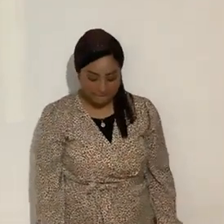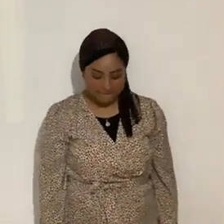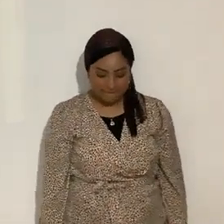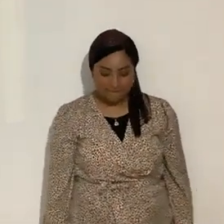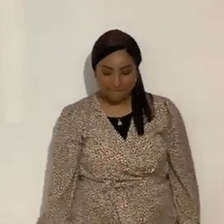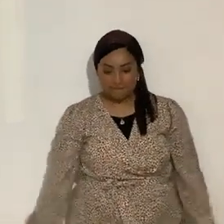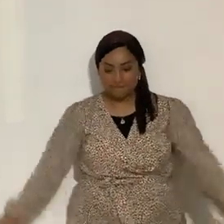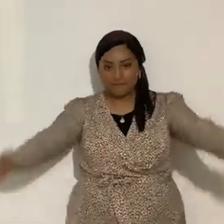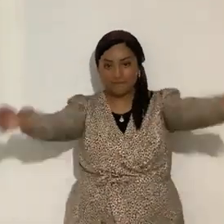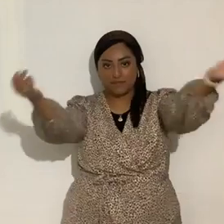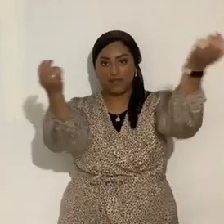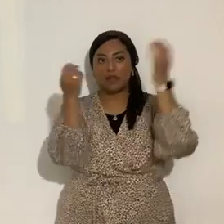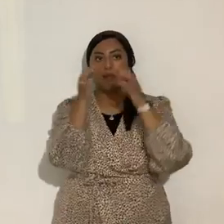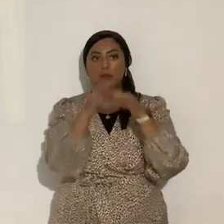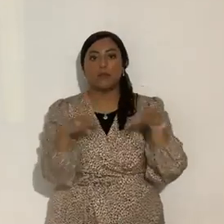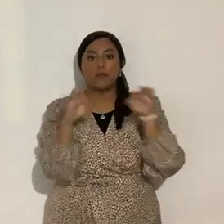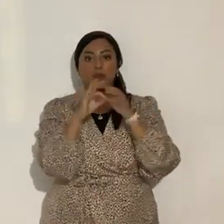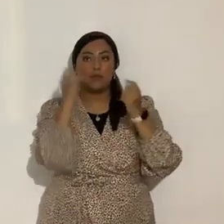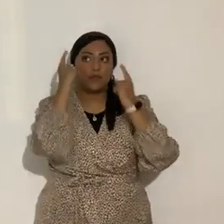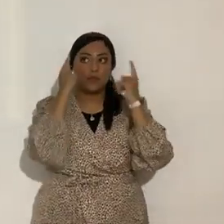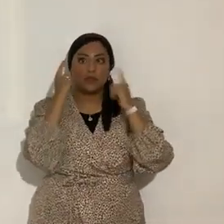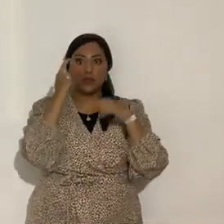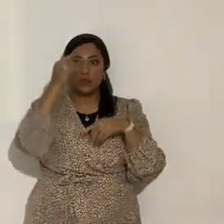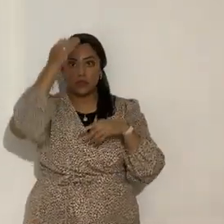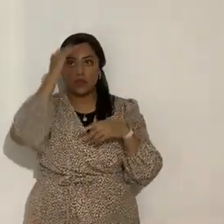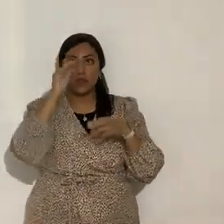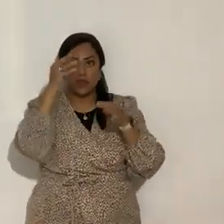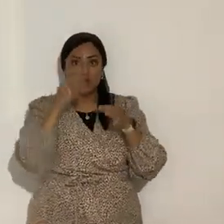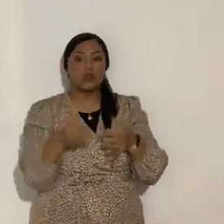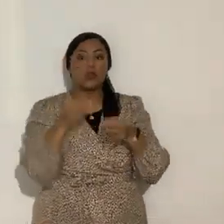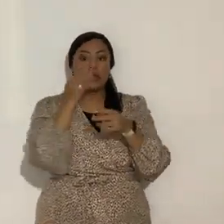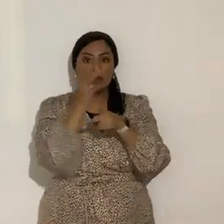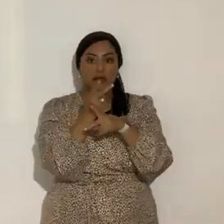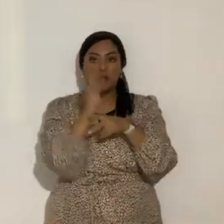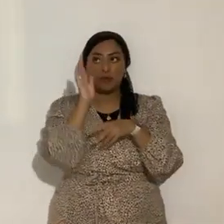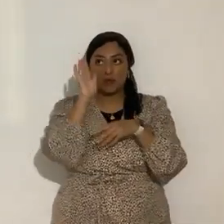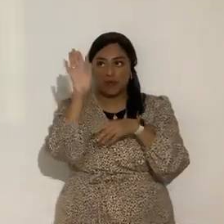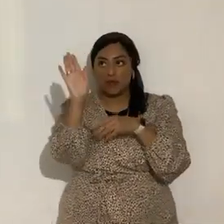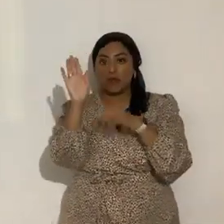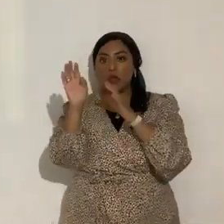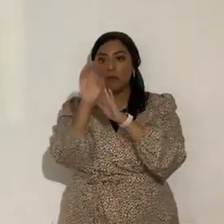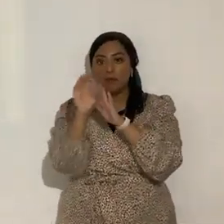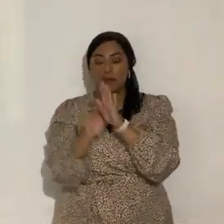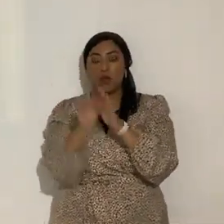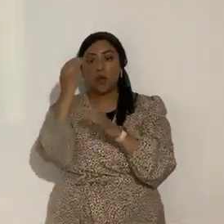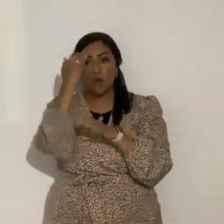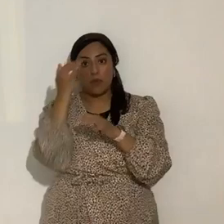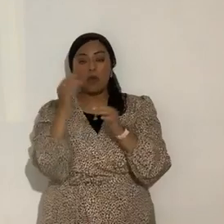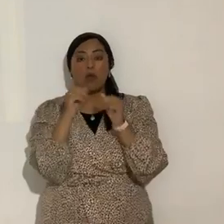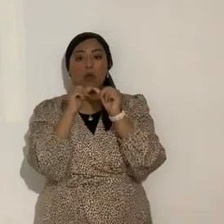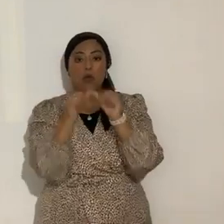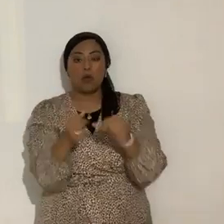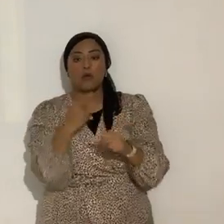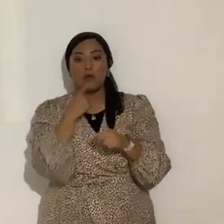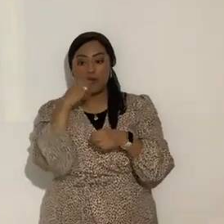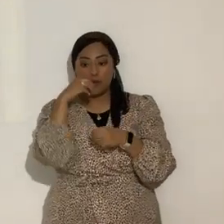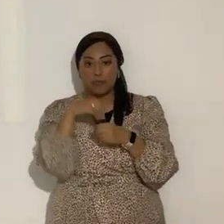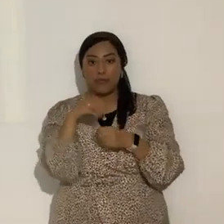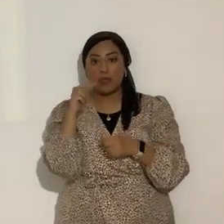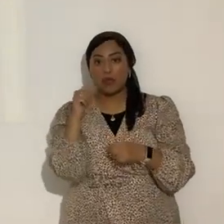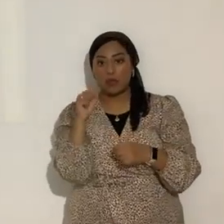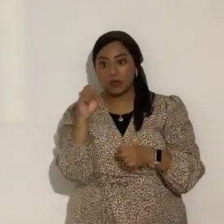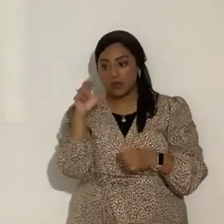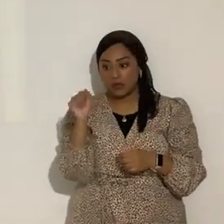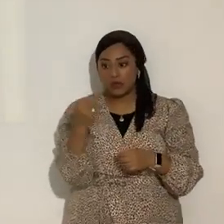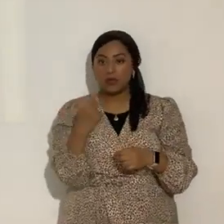una cosa es analizar, la voluntad del Todopoderoso es que se cumplan sus mandamientos. Por eso siempre decía en la Torá